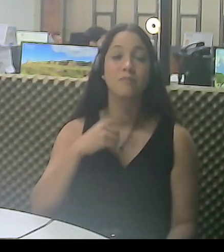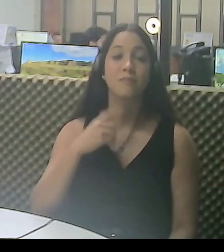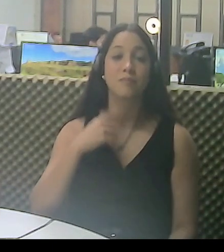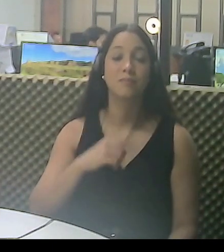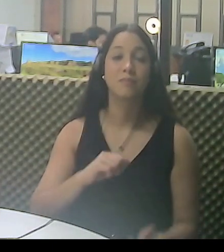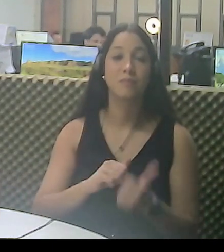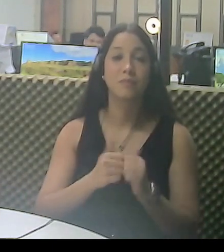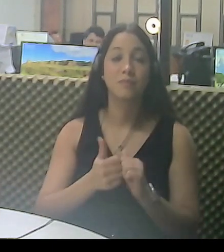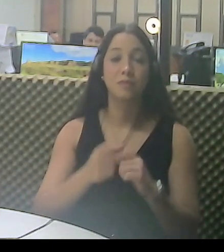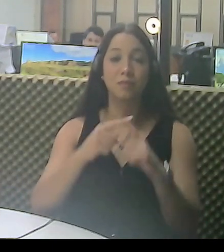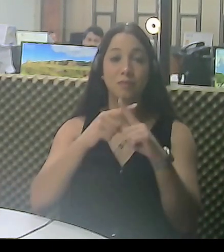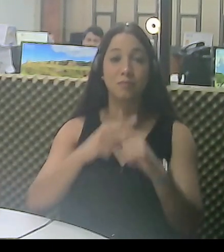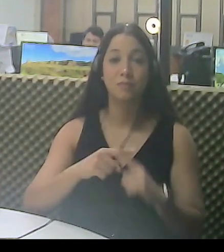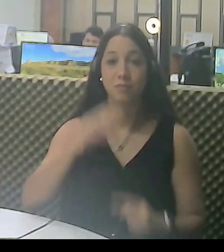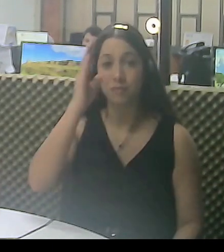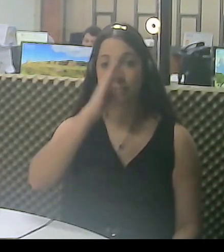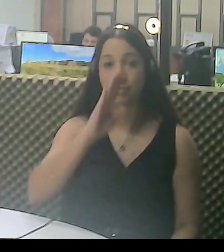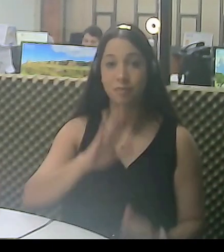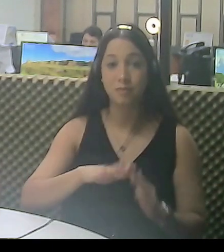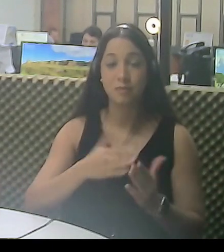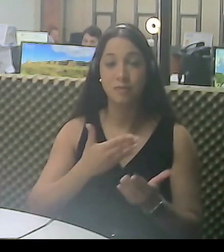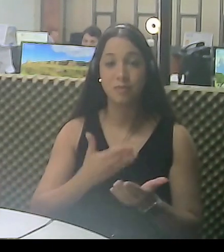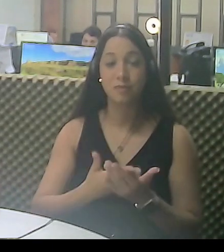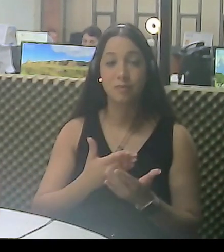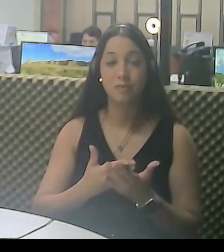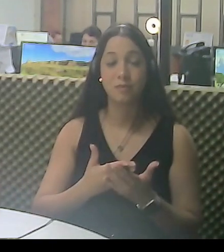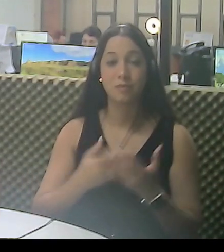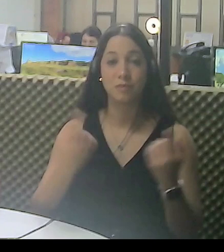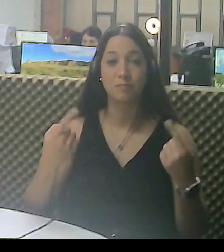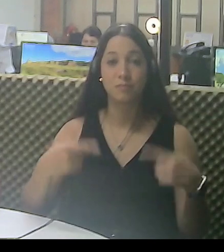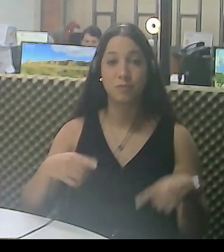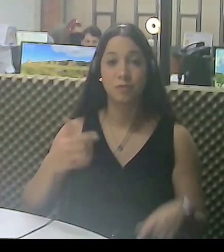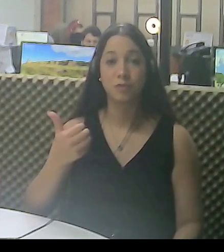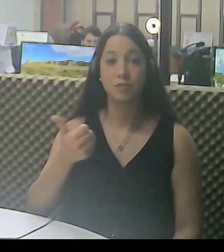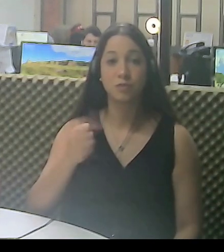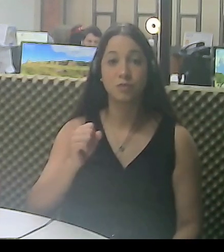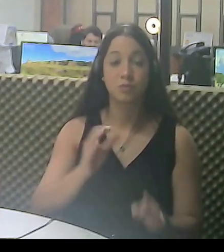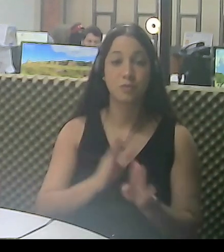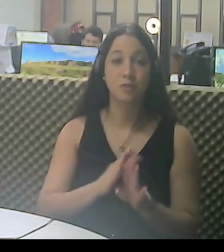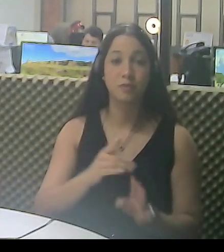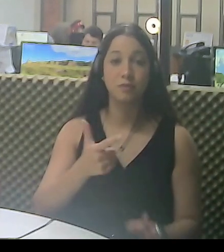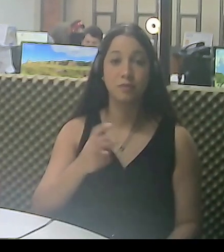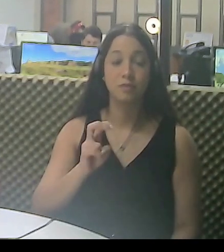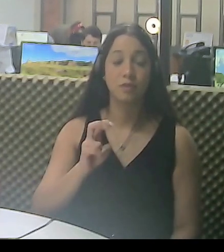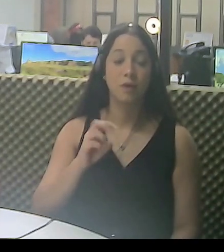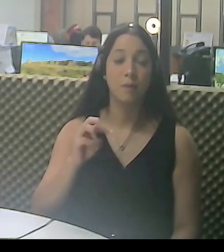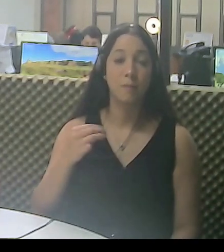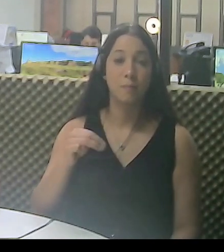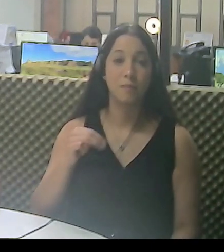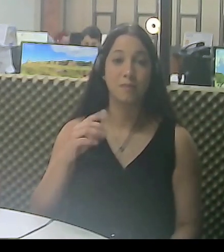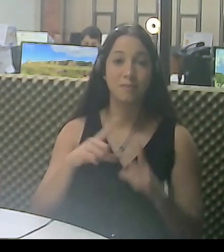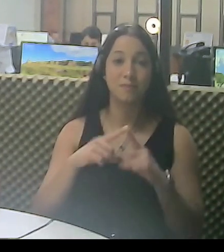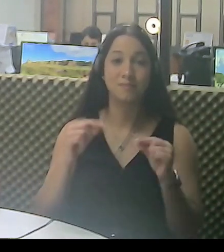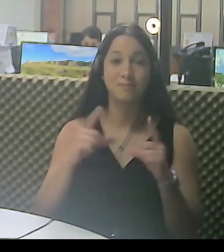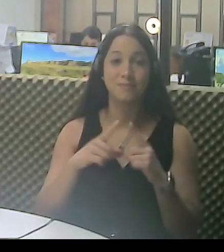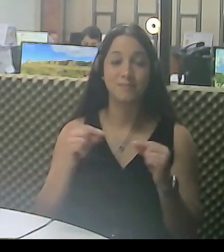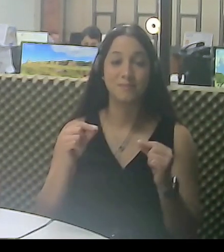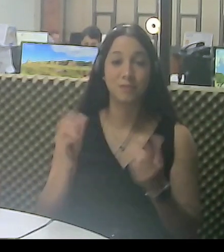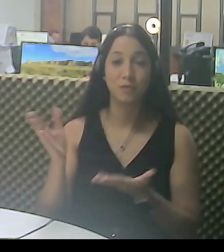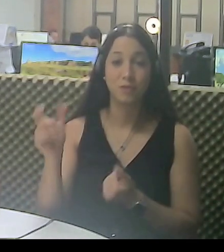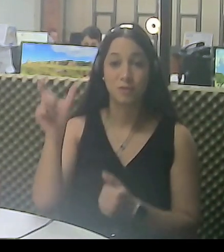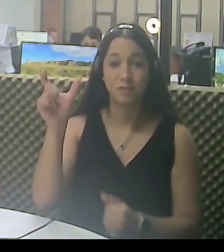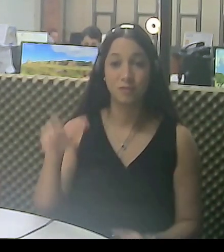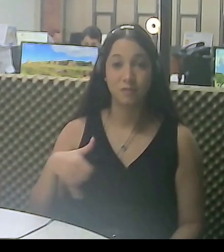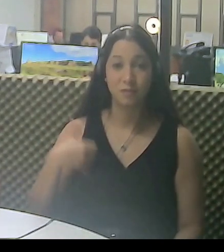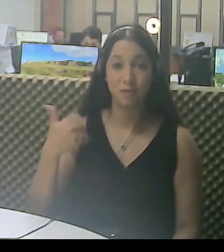Atletismo no Campeonato Brasileiro Escolar, que será disputado entre os dias 18 e 25 de março, em Brasília. O jovem, de